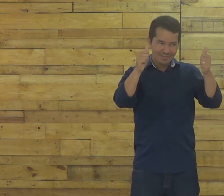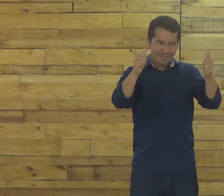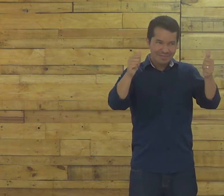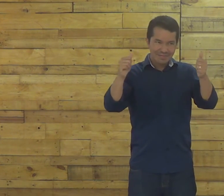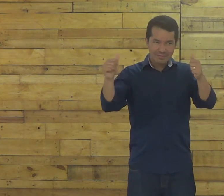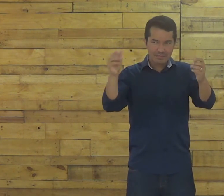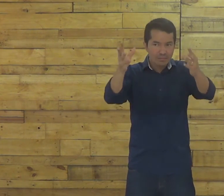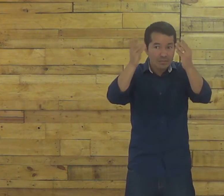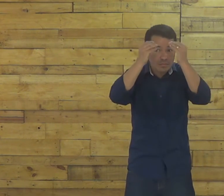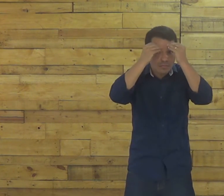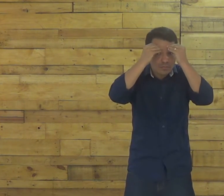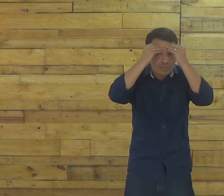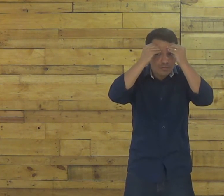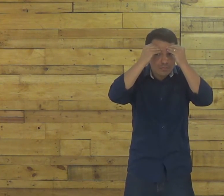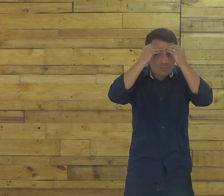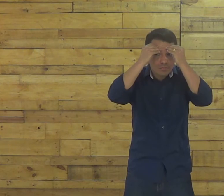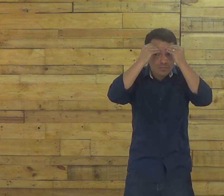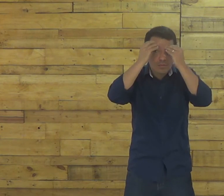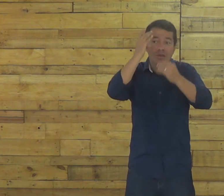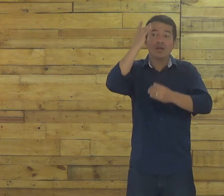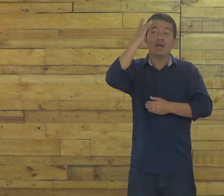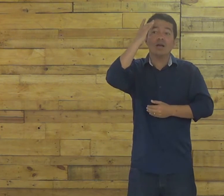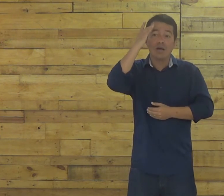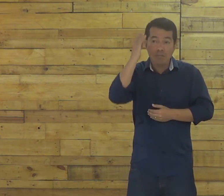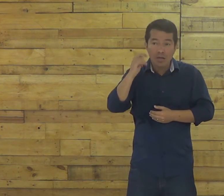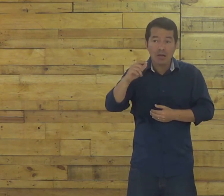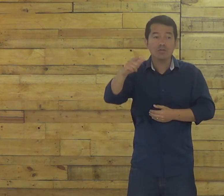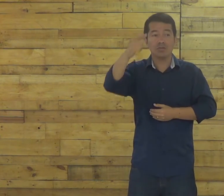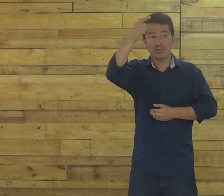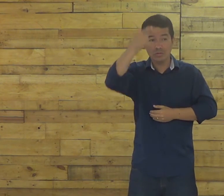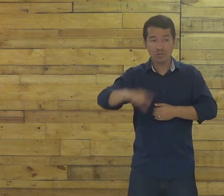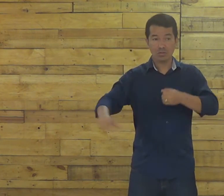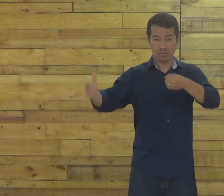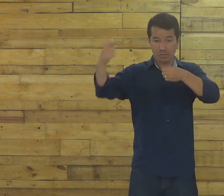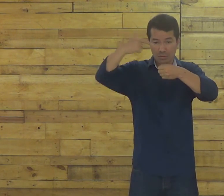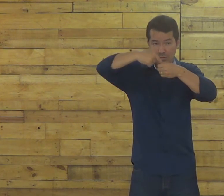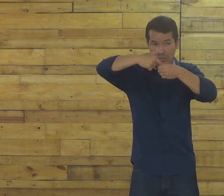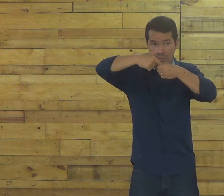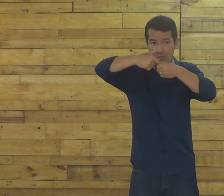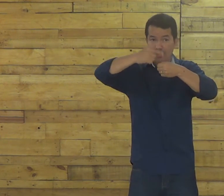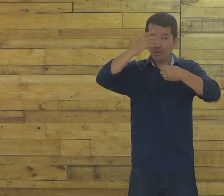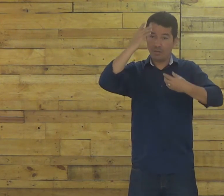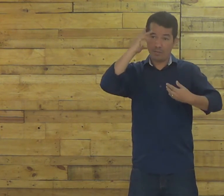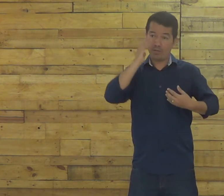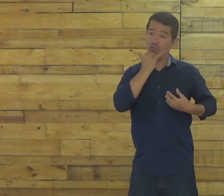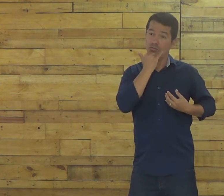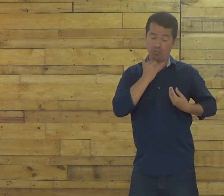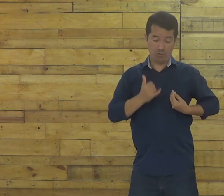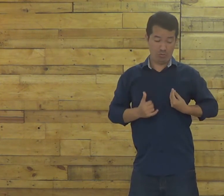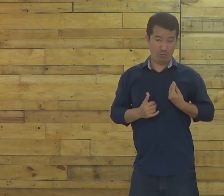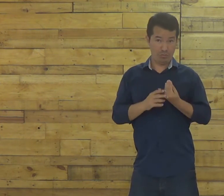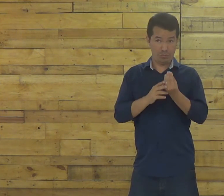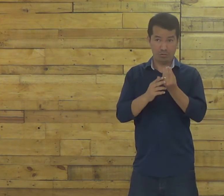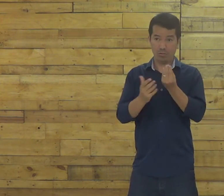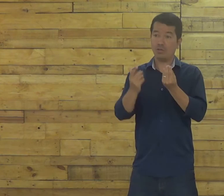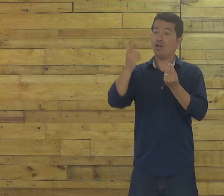errada com Deus, né? Entenderam? Tudo certinho? Amanhã você vai